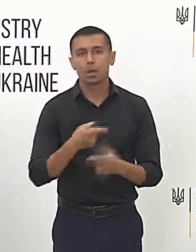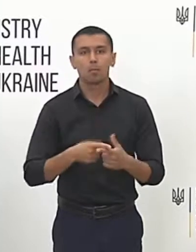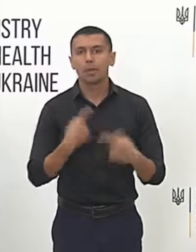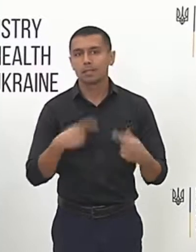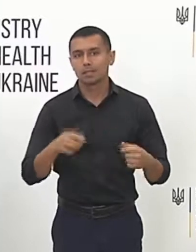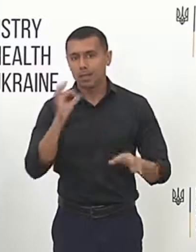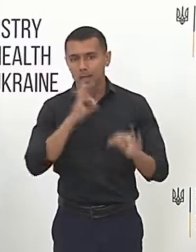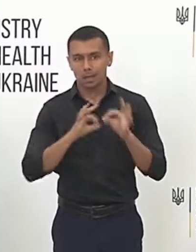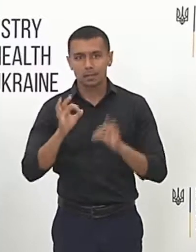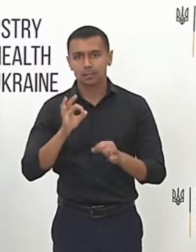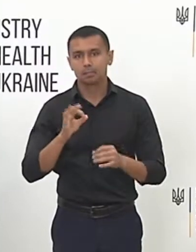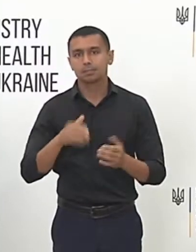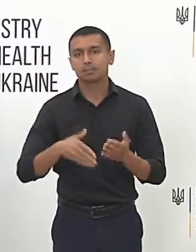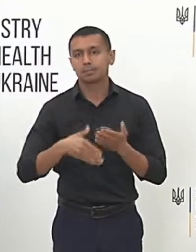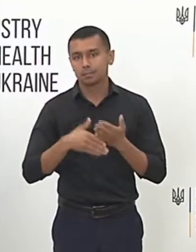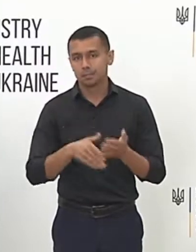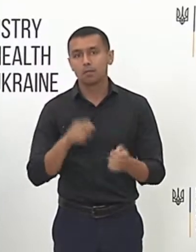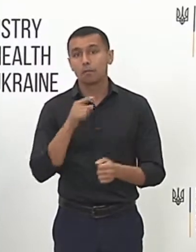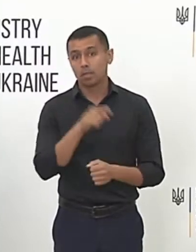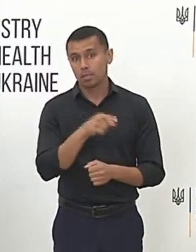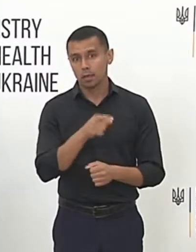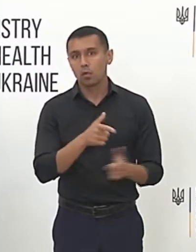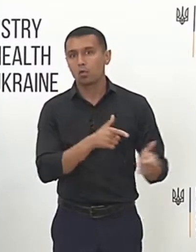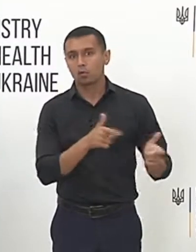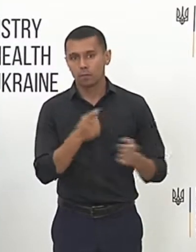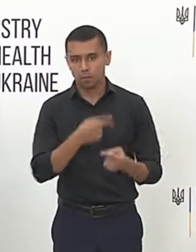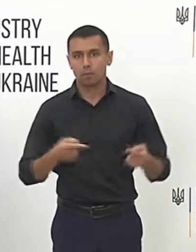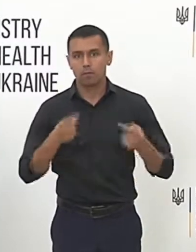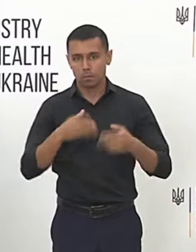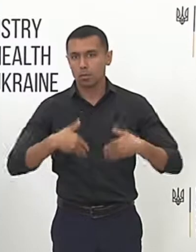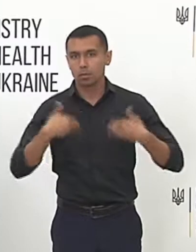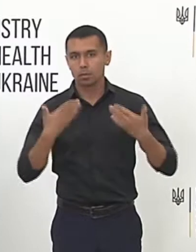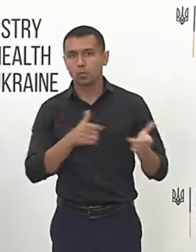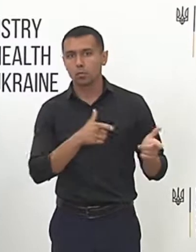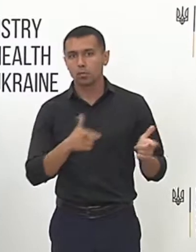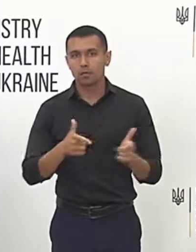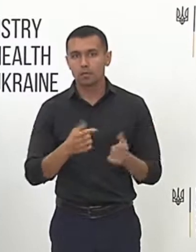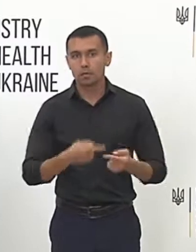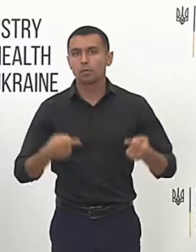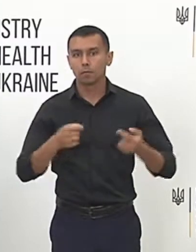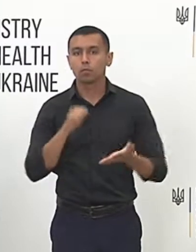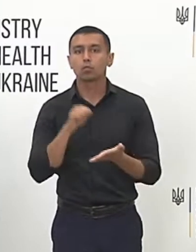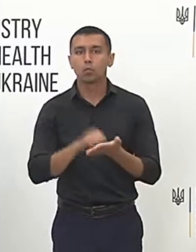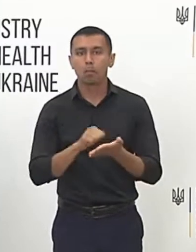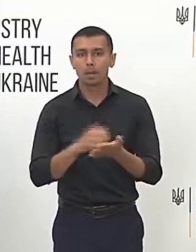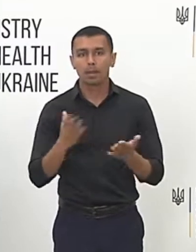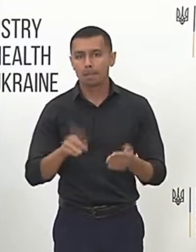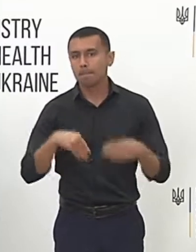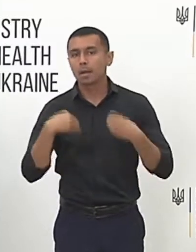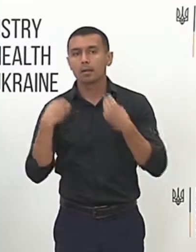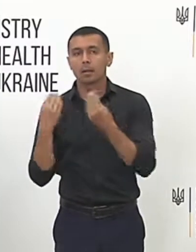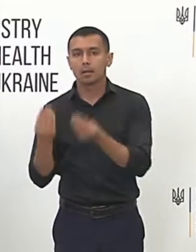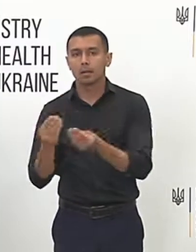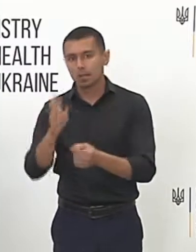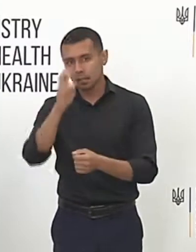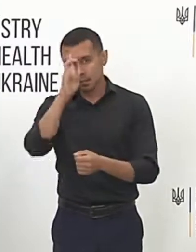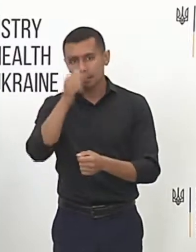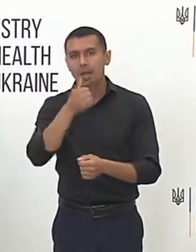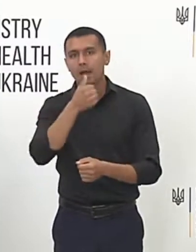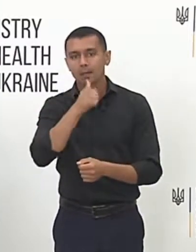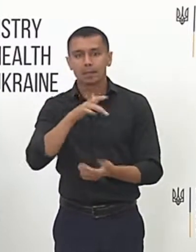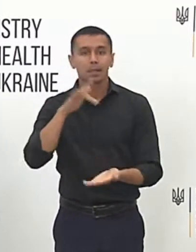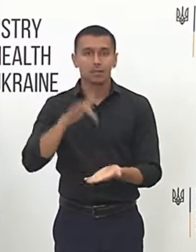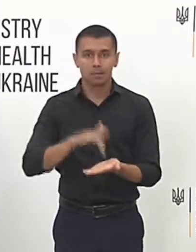інший лікарський засіб, вона готує відповідну пропозицію, готує відповідні документи, які передає Державний